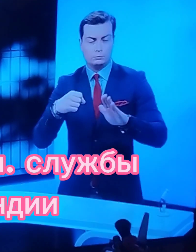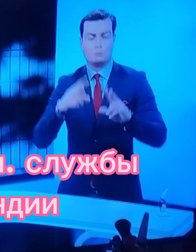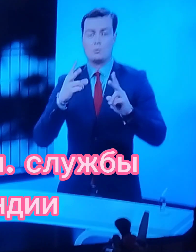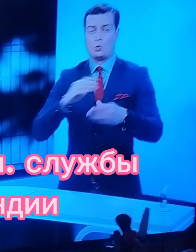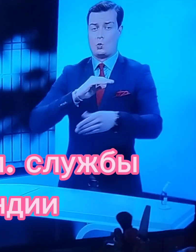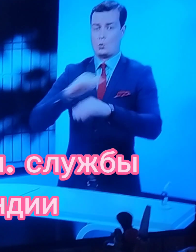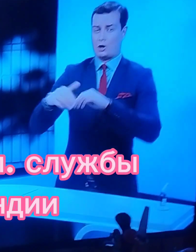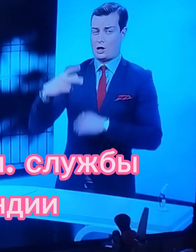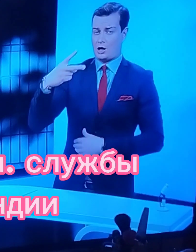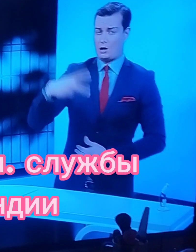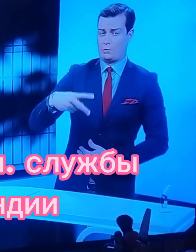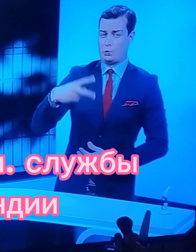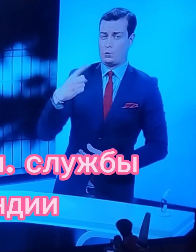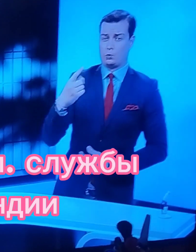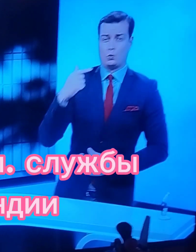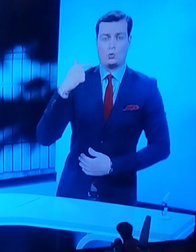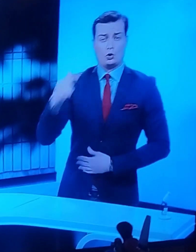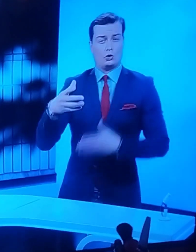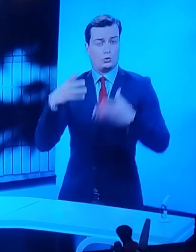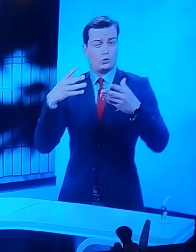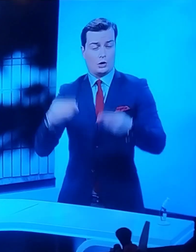Venäjän kiristyksen yrityksestä.